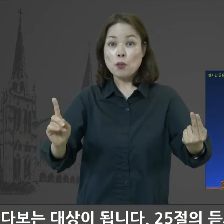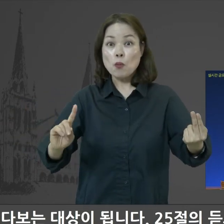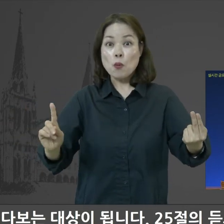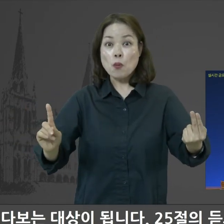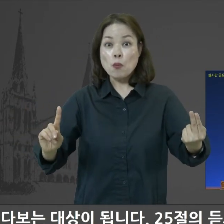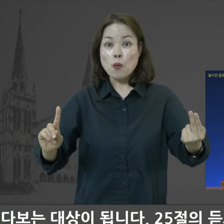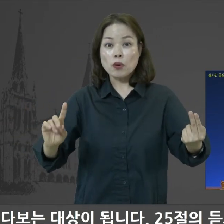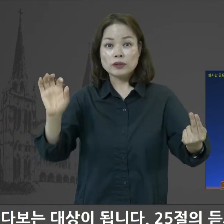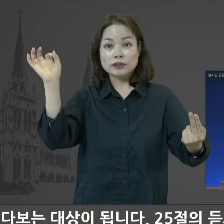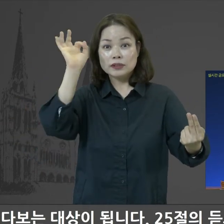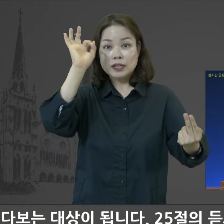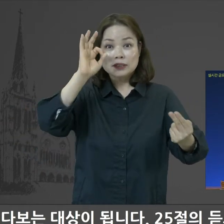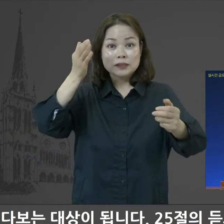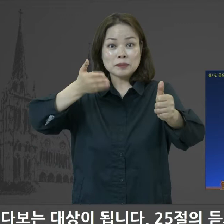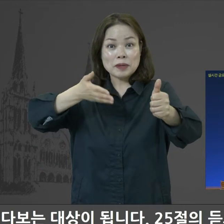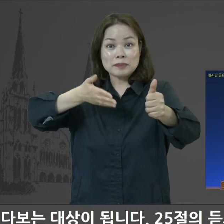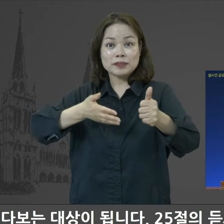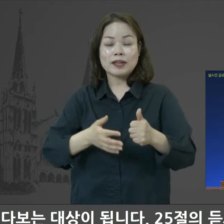한번 찾아보시기 바랍니다.